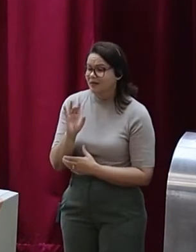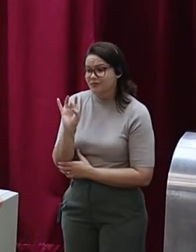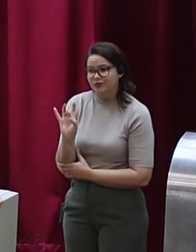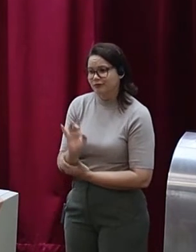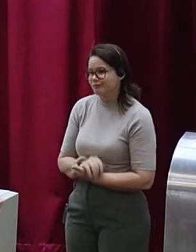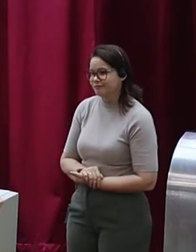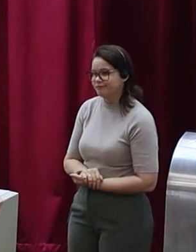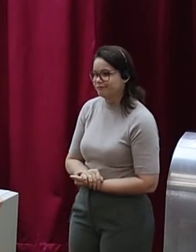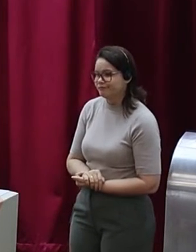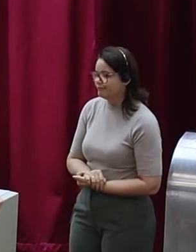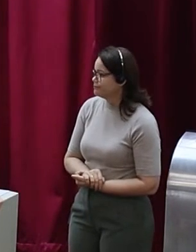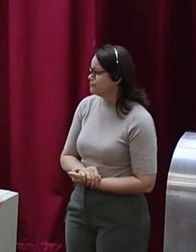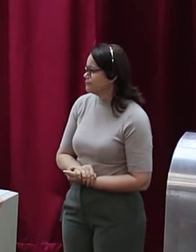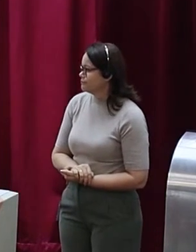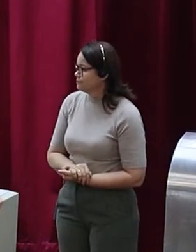Y